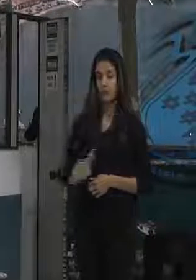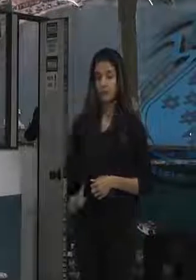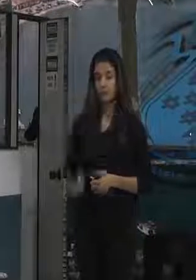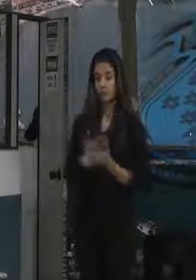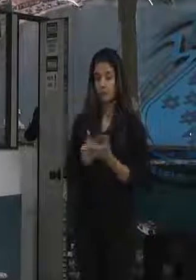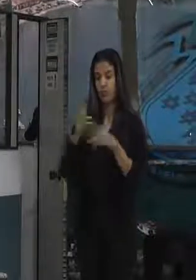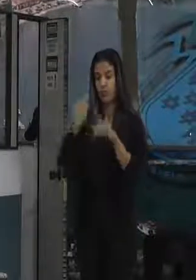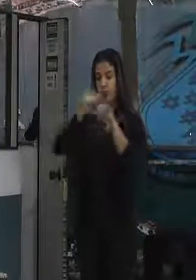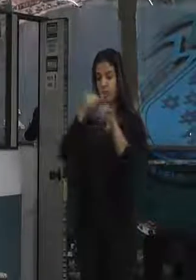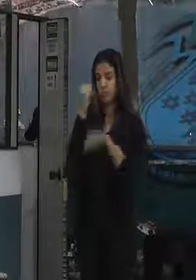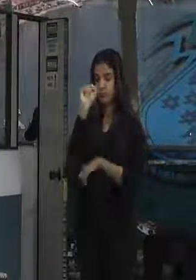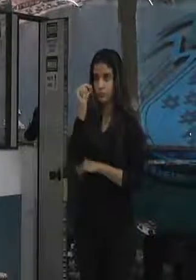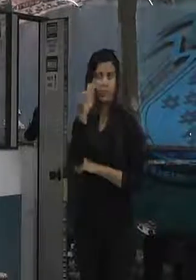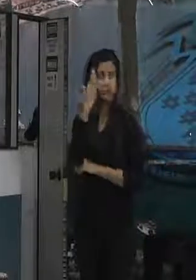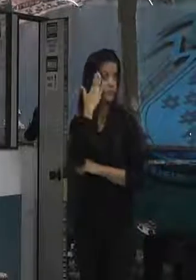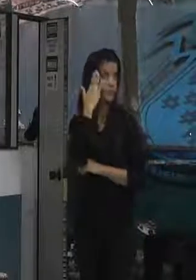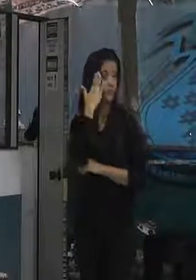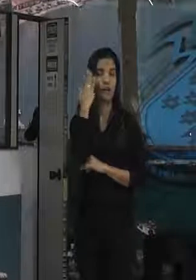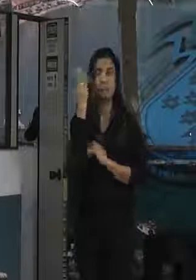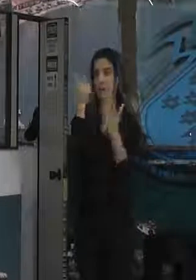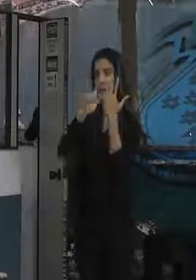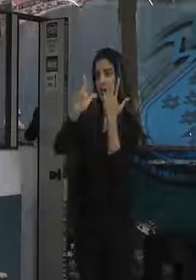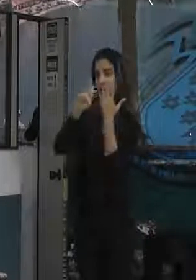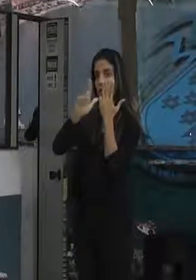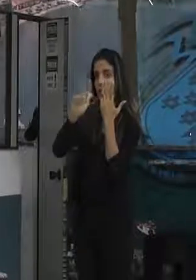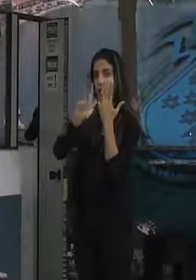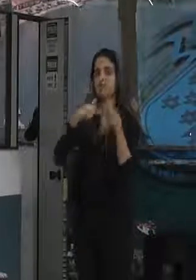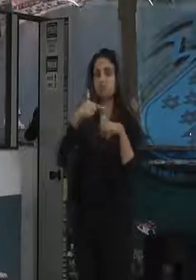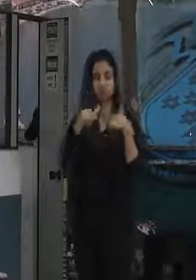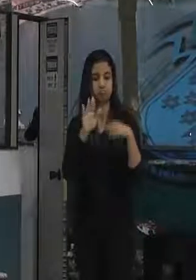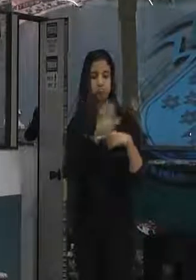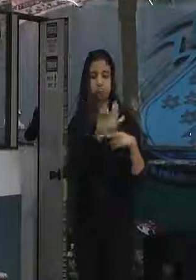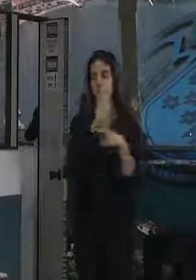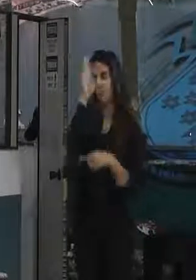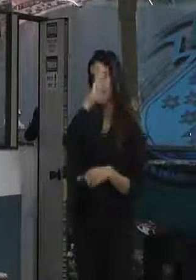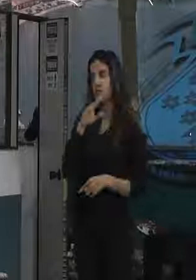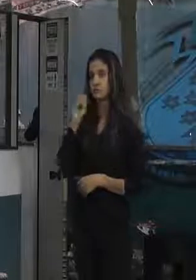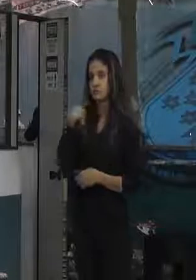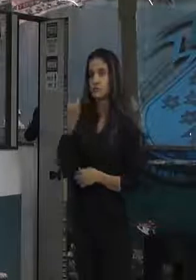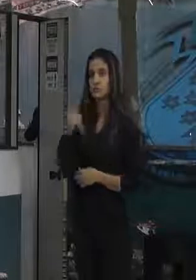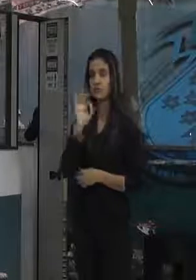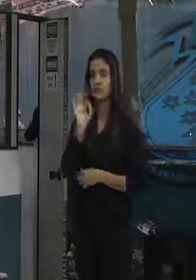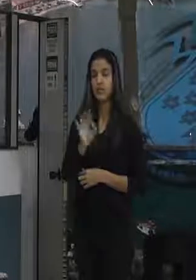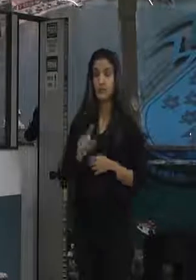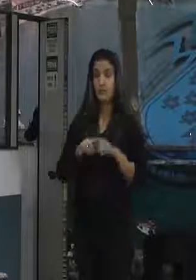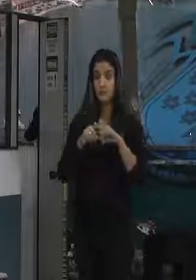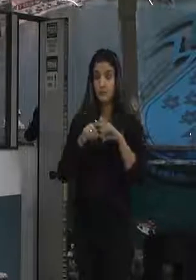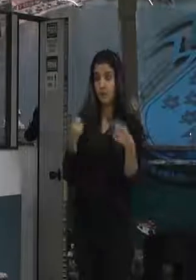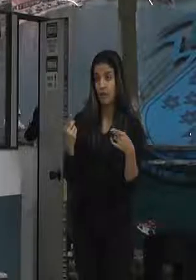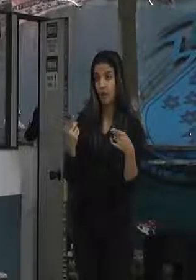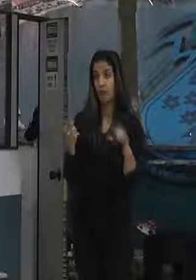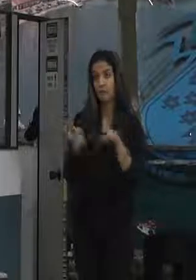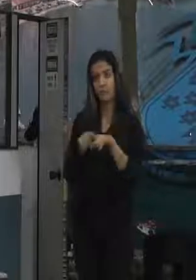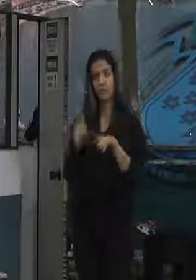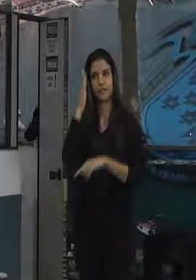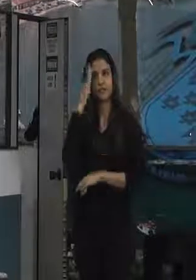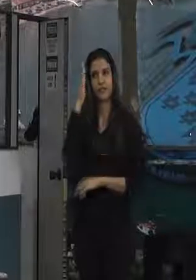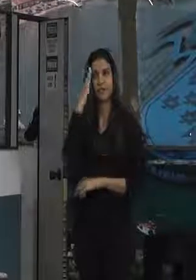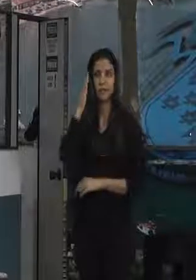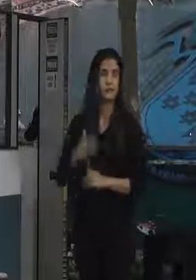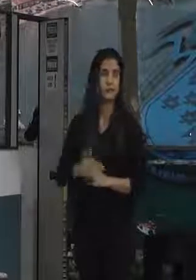gente sabe que o presidente Lula fez muito por esse país, ajudou, mas também não posso deixar de dizer